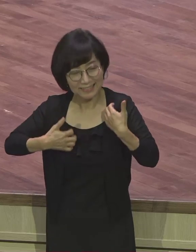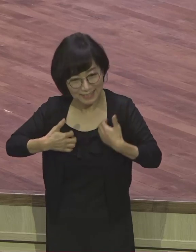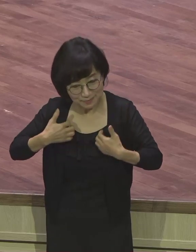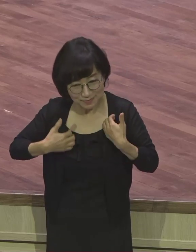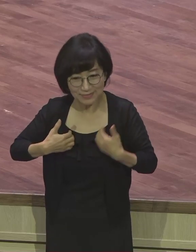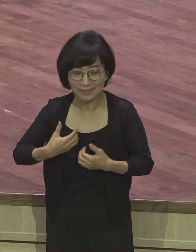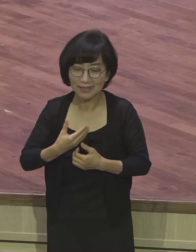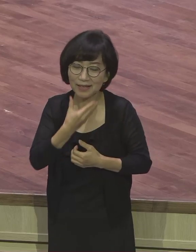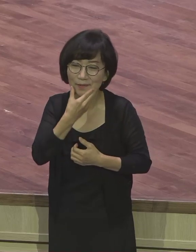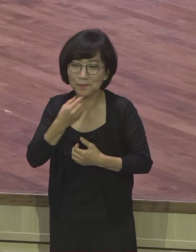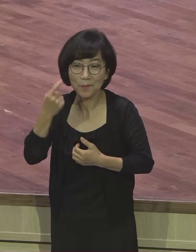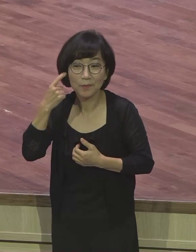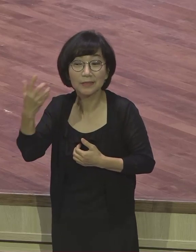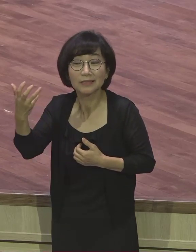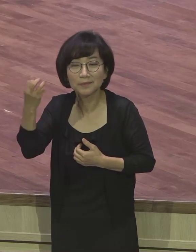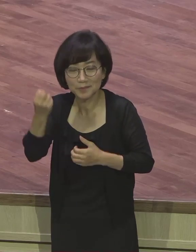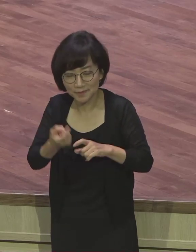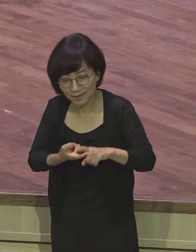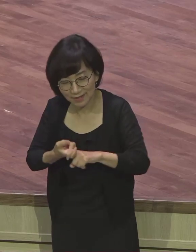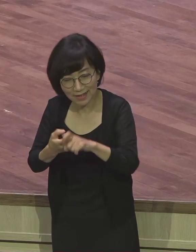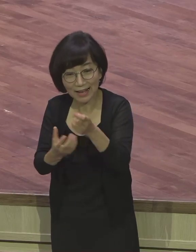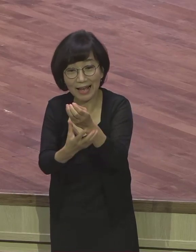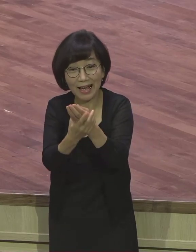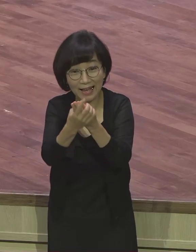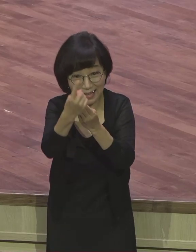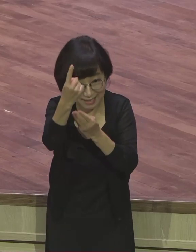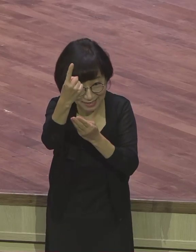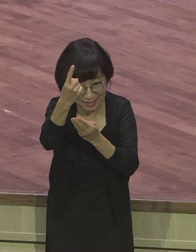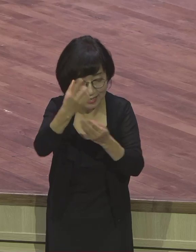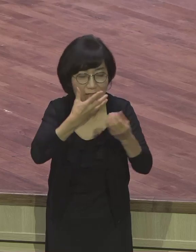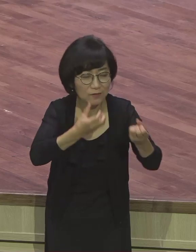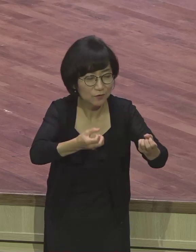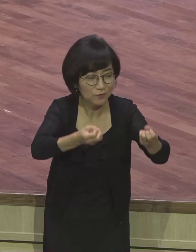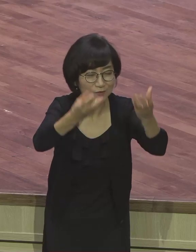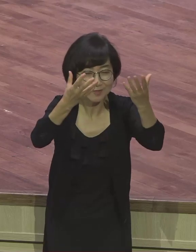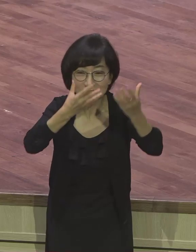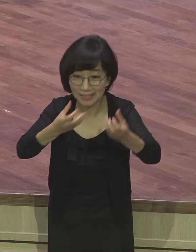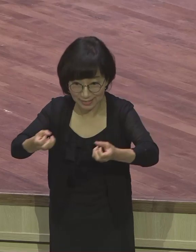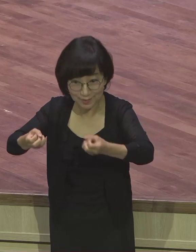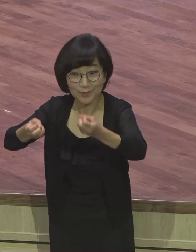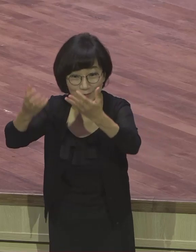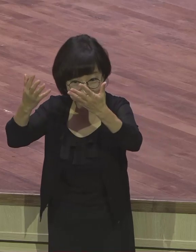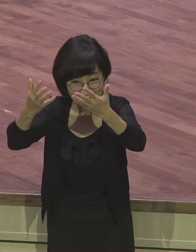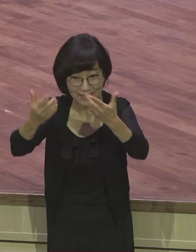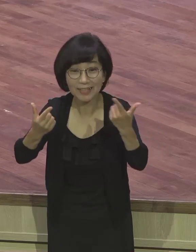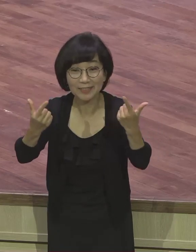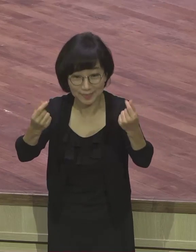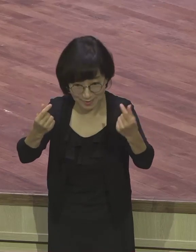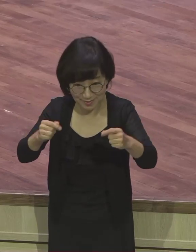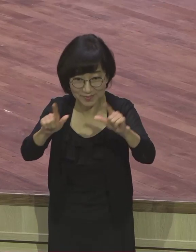영계는 복음 공동체 되기 바랍니다. 축제 축제. 저가 그래 살아요. 저는요